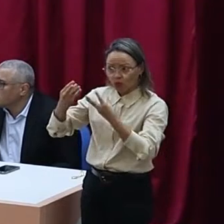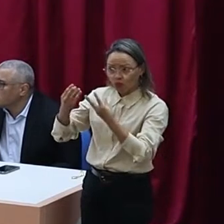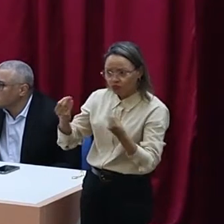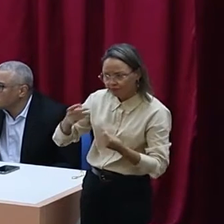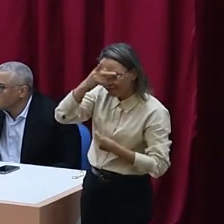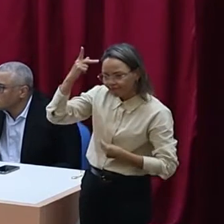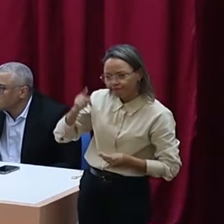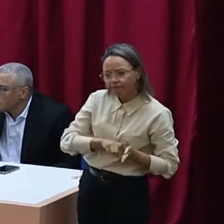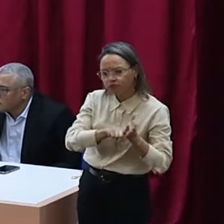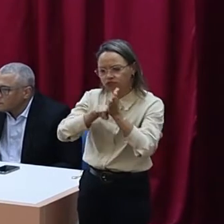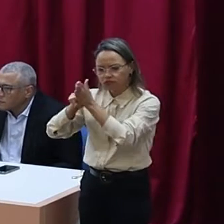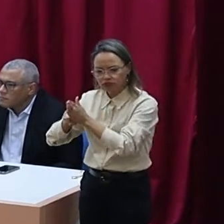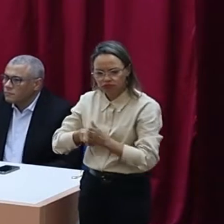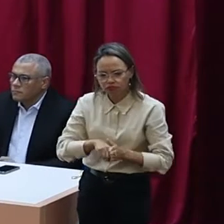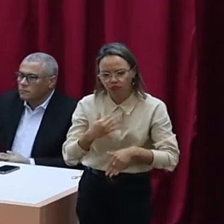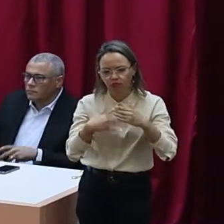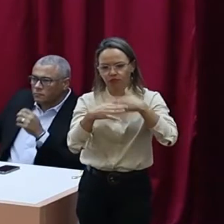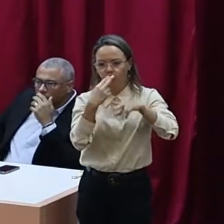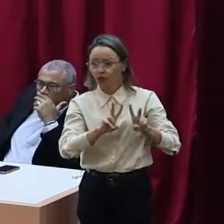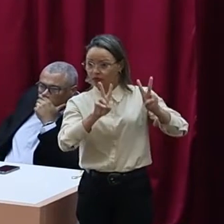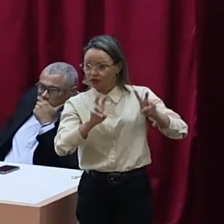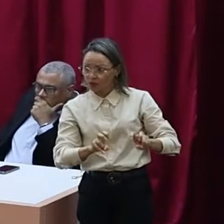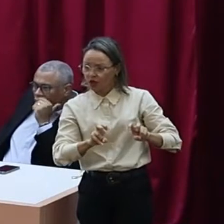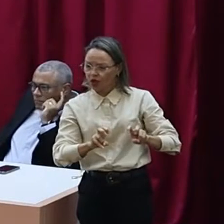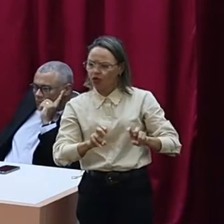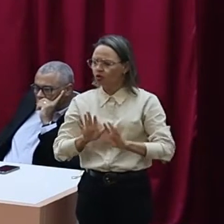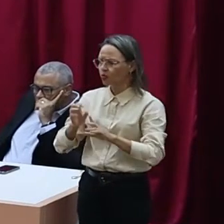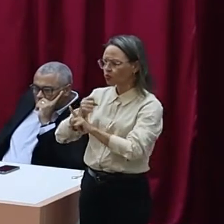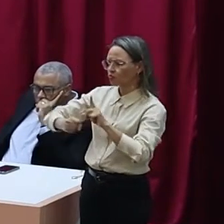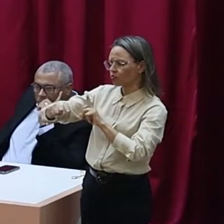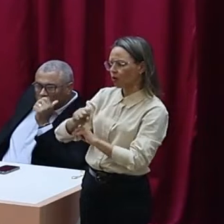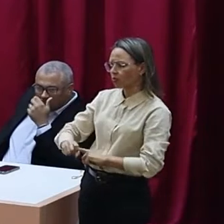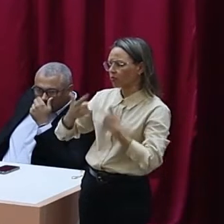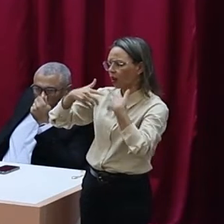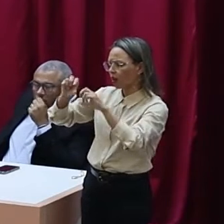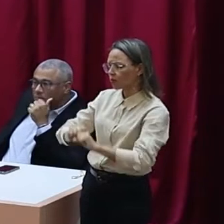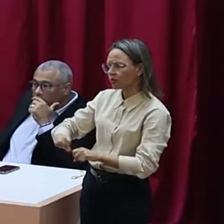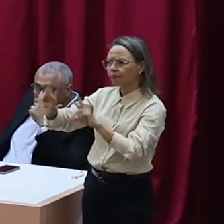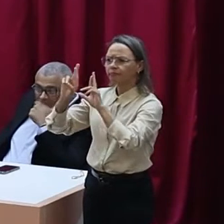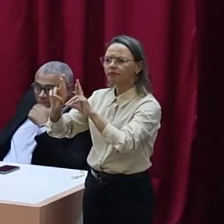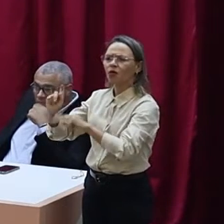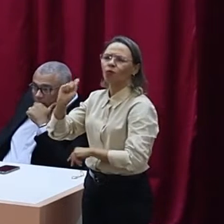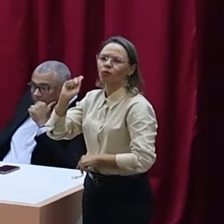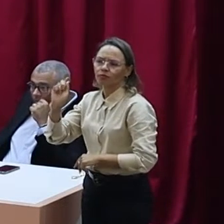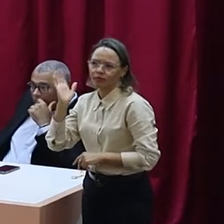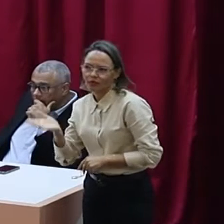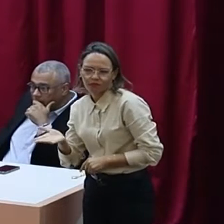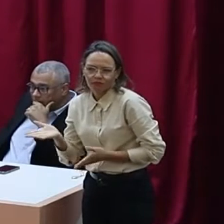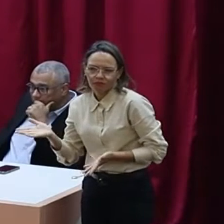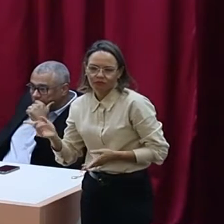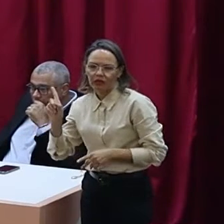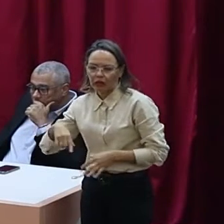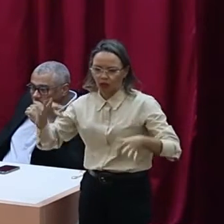produzindo, a gente tem trabalhado com a noção de sociolinguística da esperança, né? E o que seria isso, né? É uma forma de imaginar